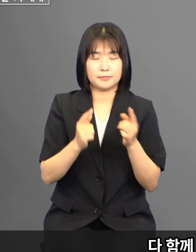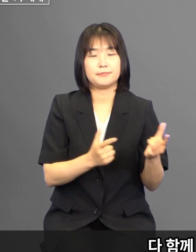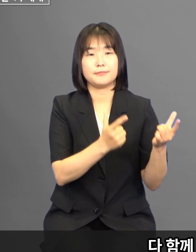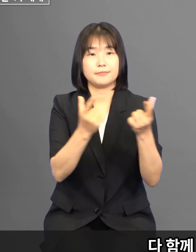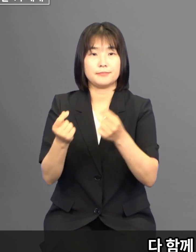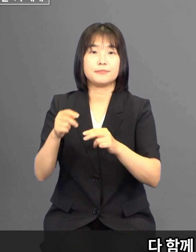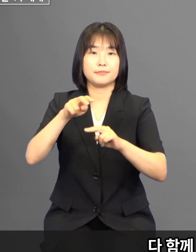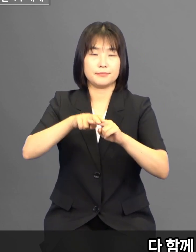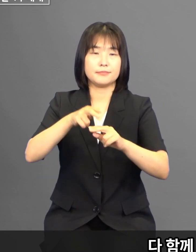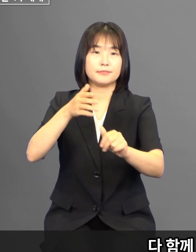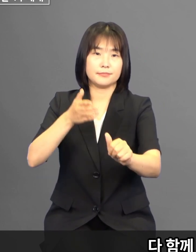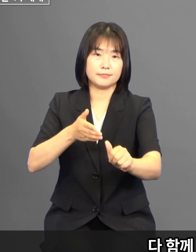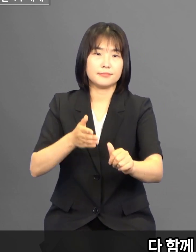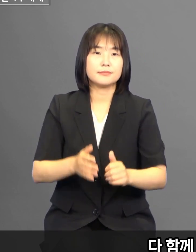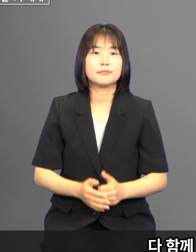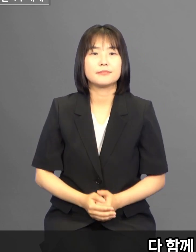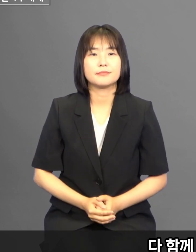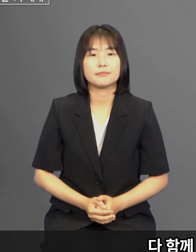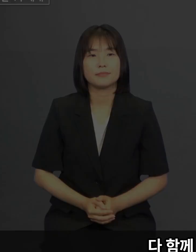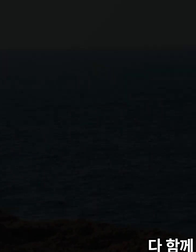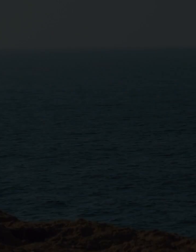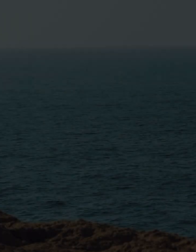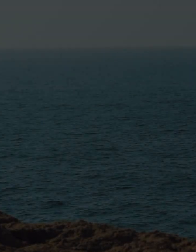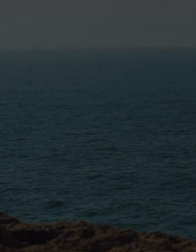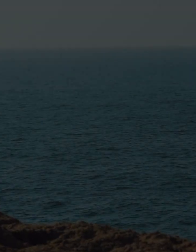함께 자리에 앉겠습니다.